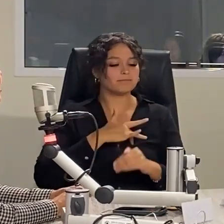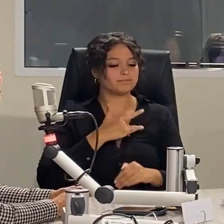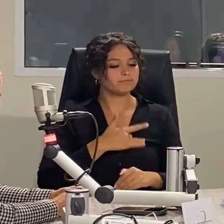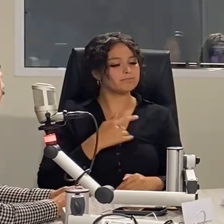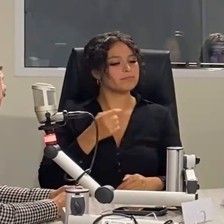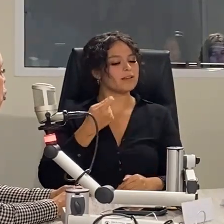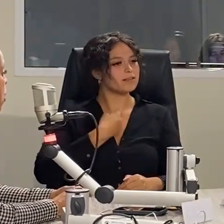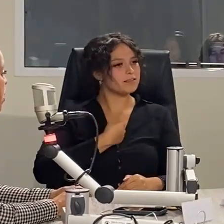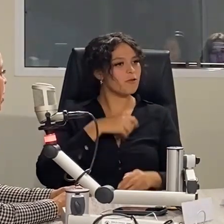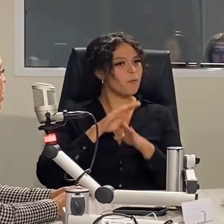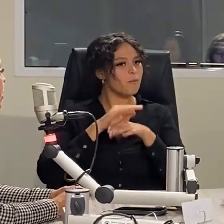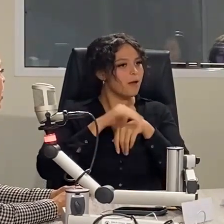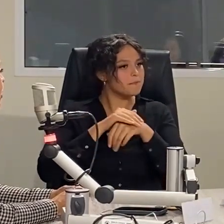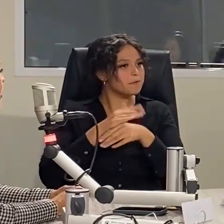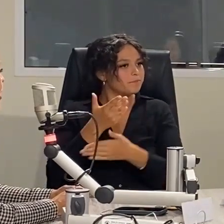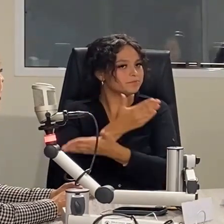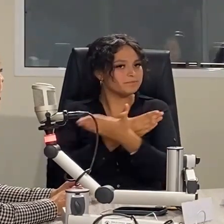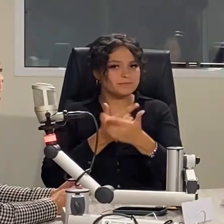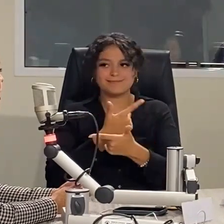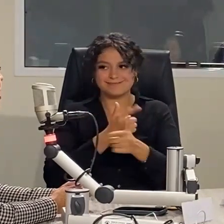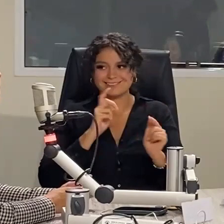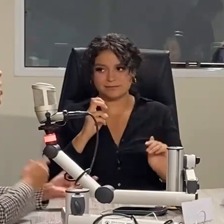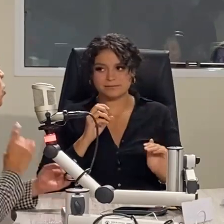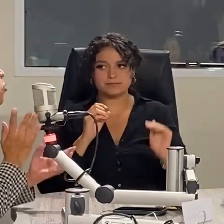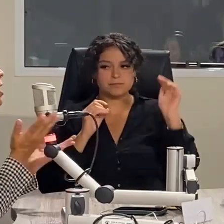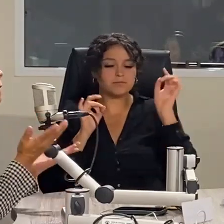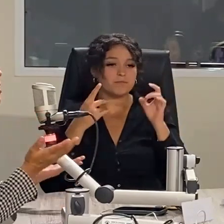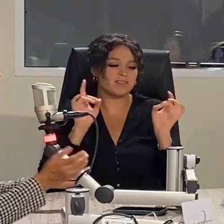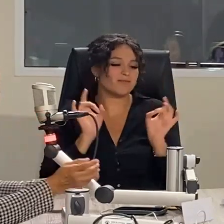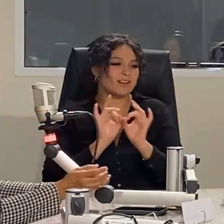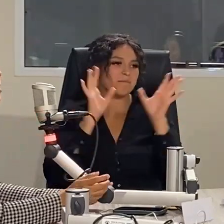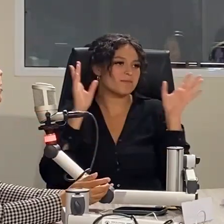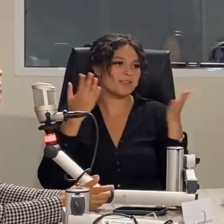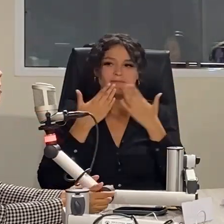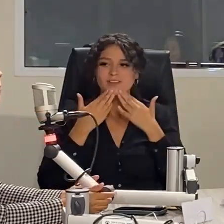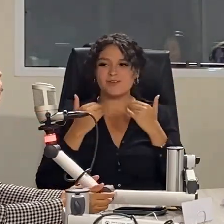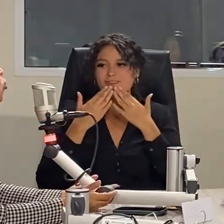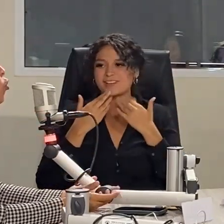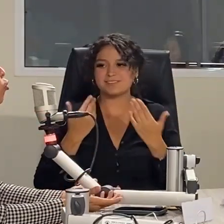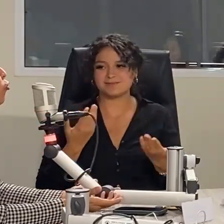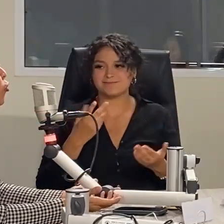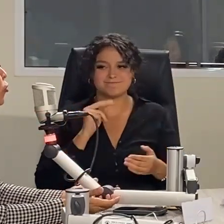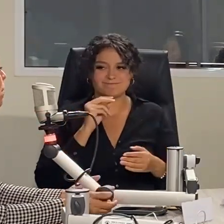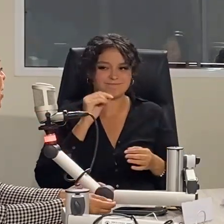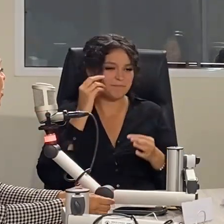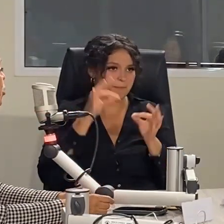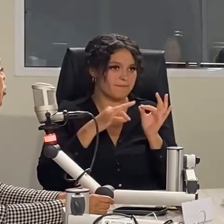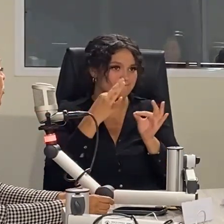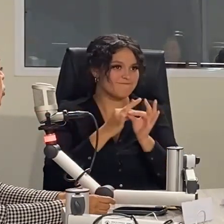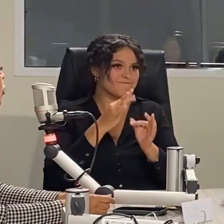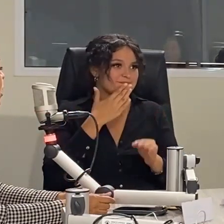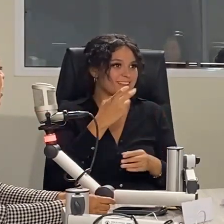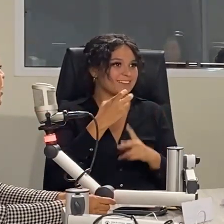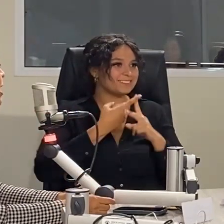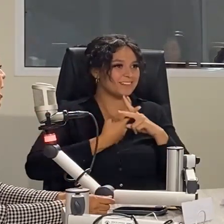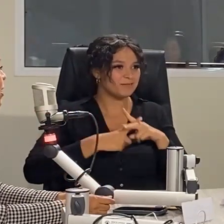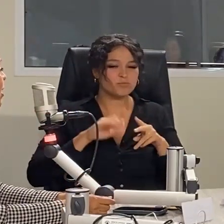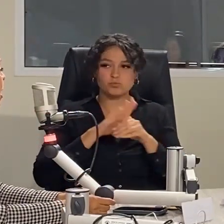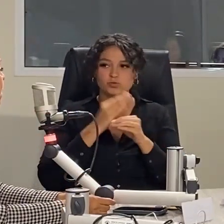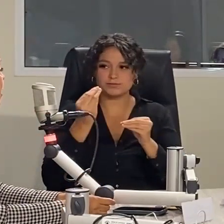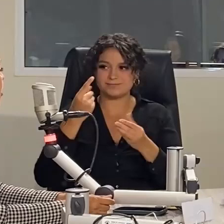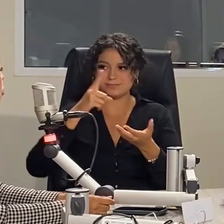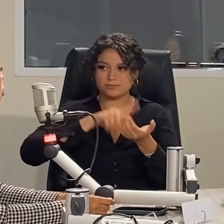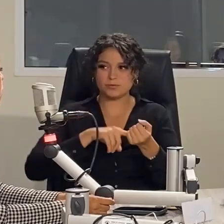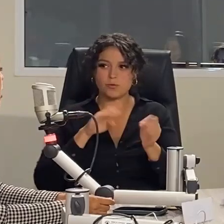se entregó y pero pues lamentablemente pues no se me ha dicho absolutamente nada